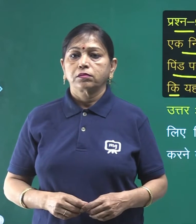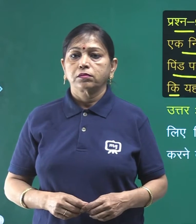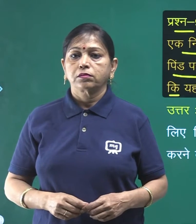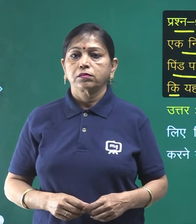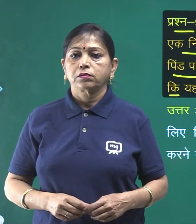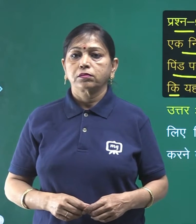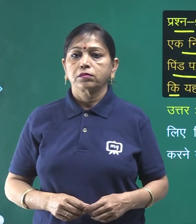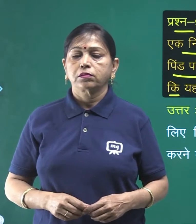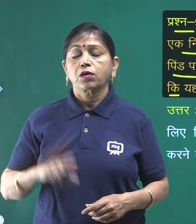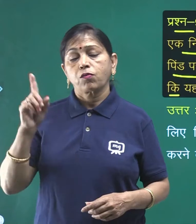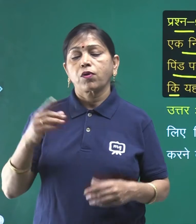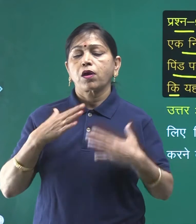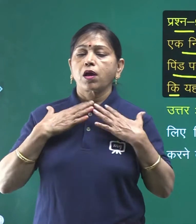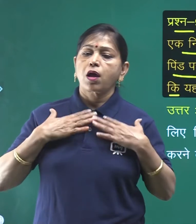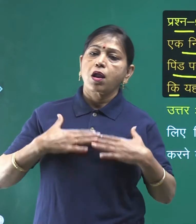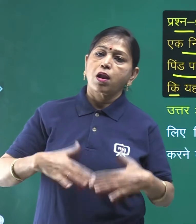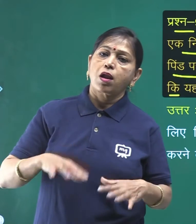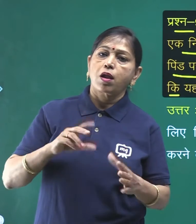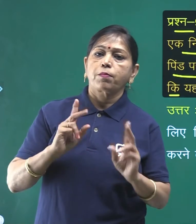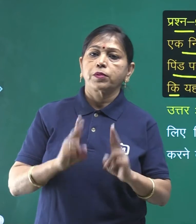वह विराम अवस्था में